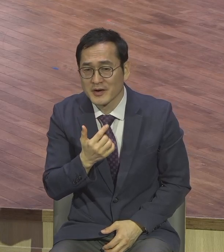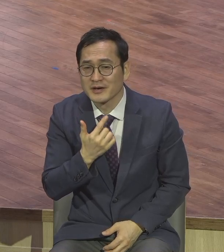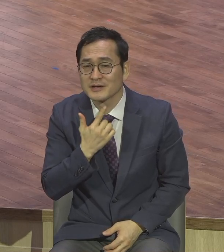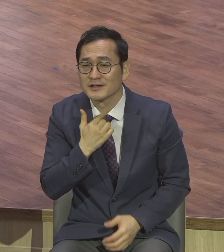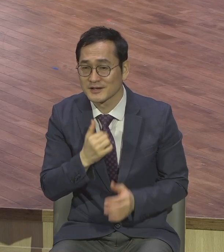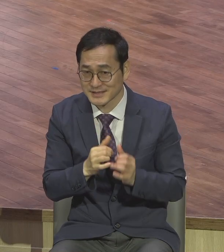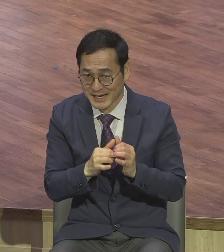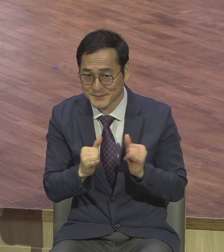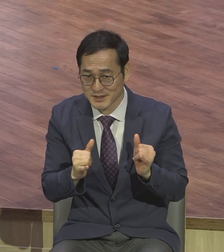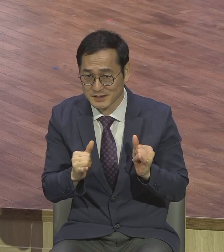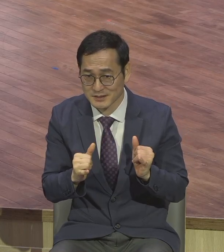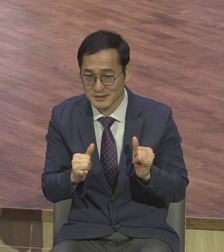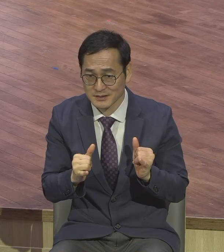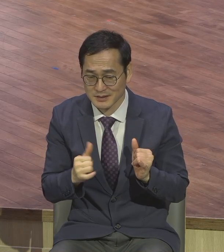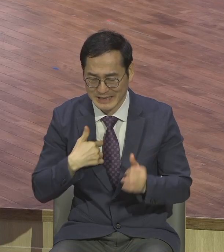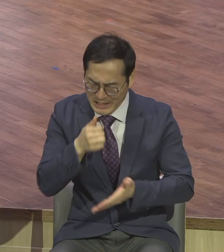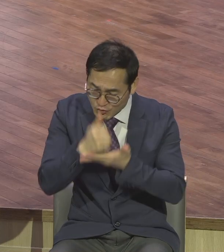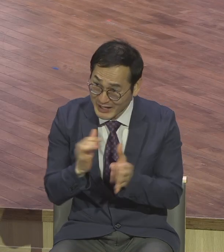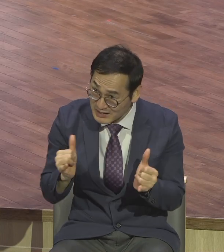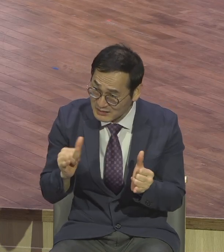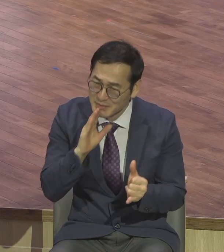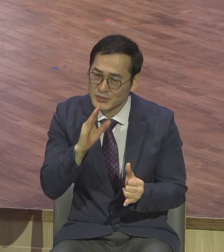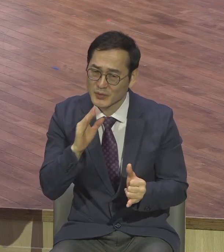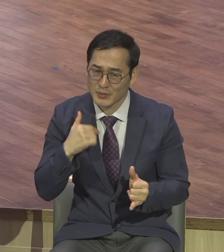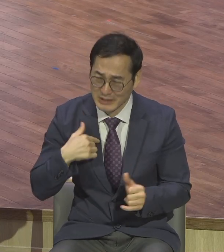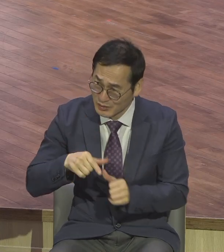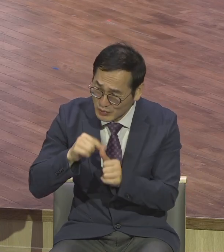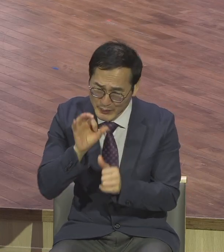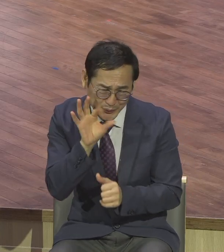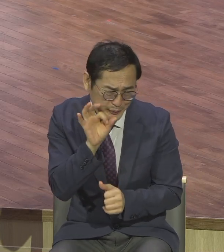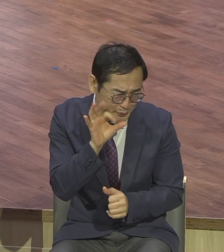끊임없이 정죄의식까지 살았던 사람들.